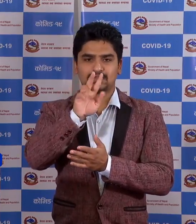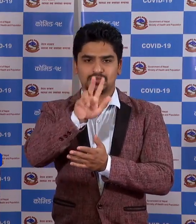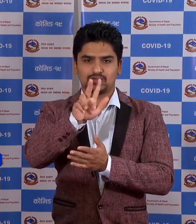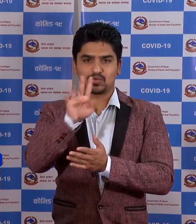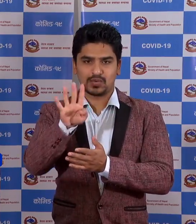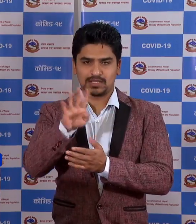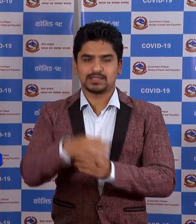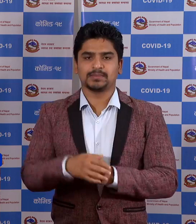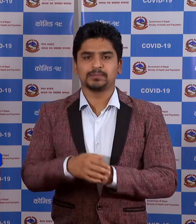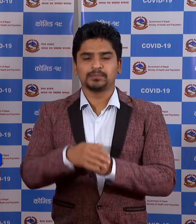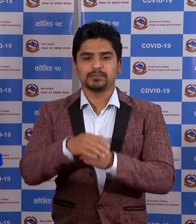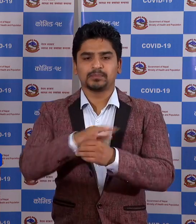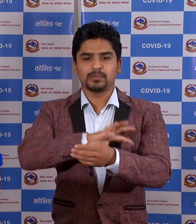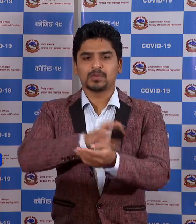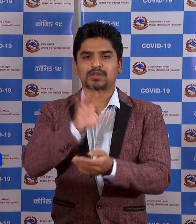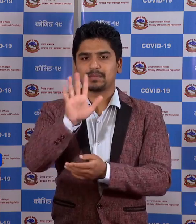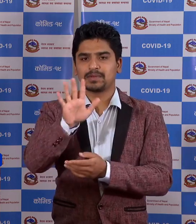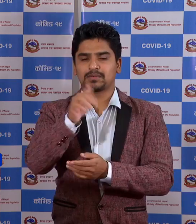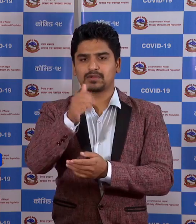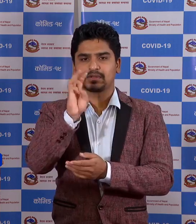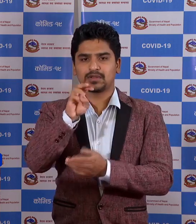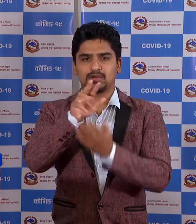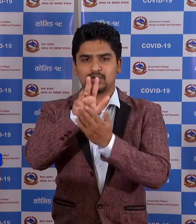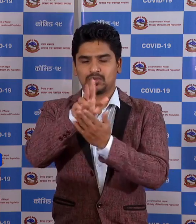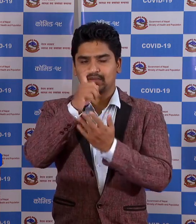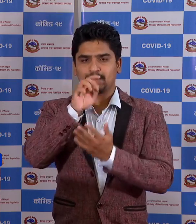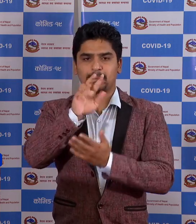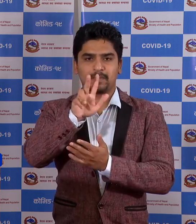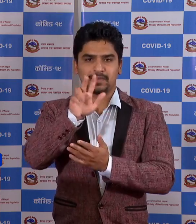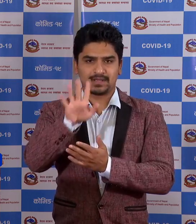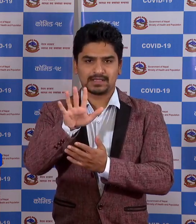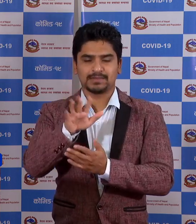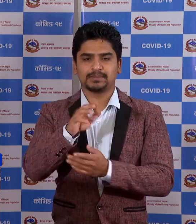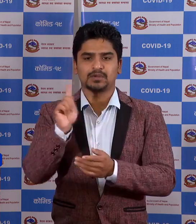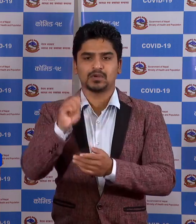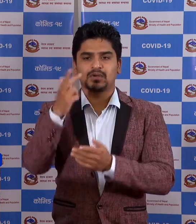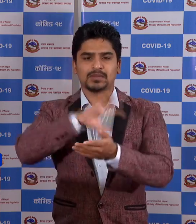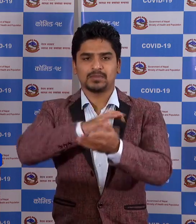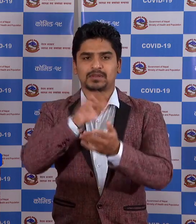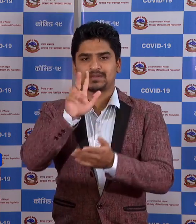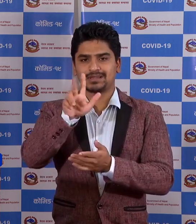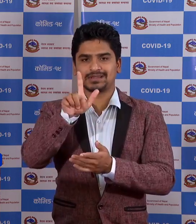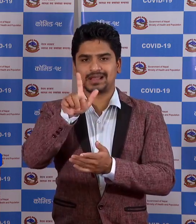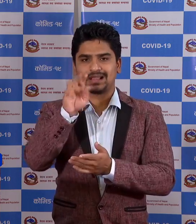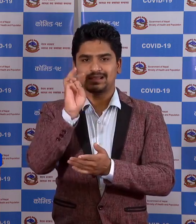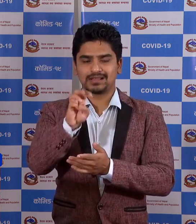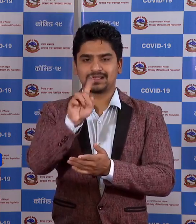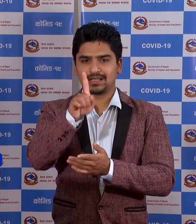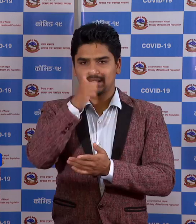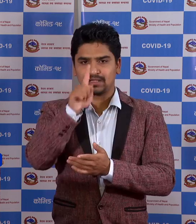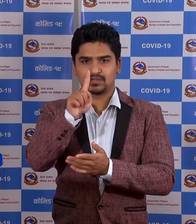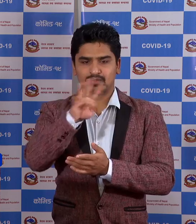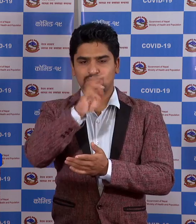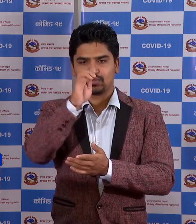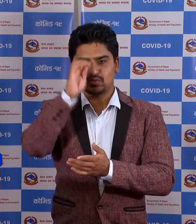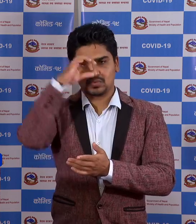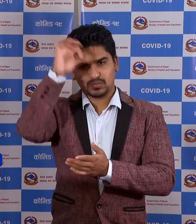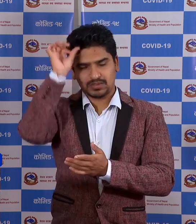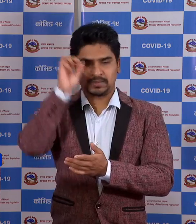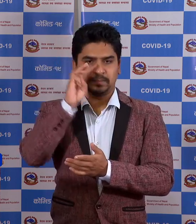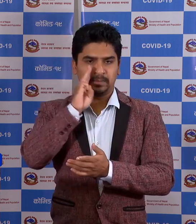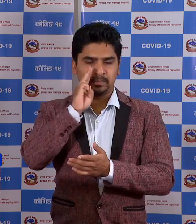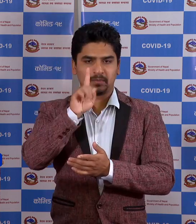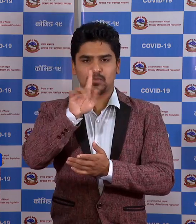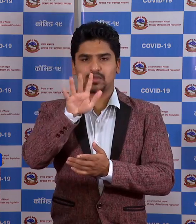6,484, प्रदेश नम्बर 5 मा 6,985, कर्णाली प्रदेशमा 7,114 र सुदूरपश्चिम